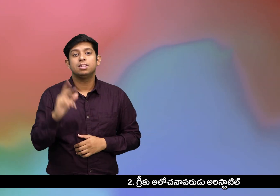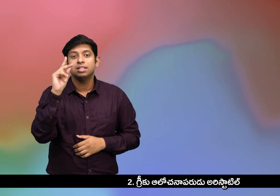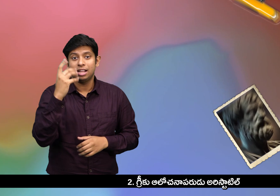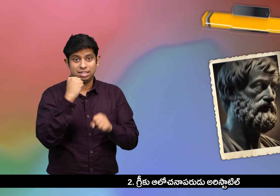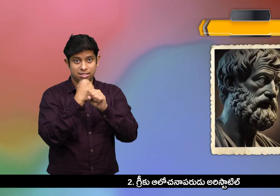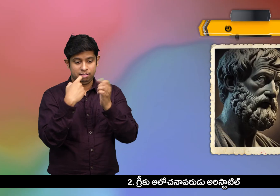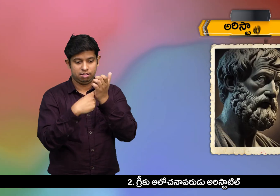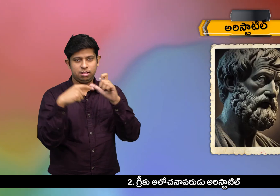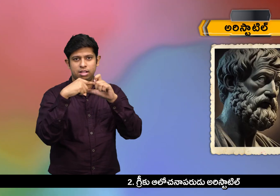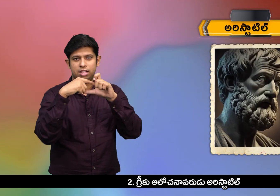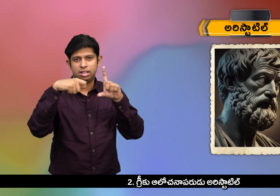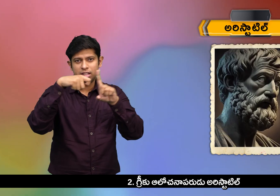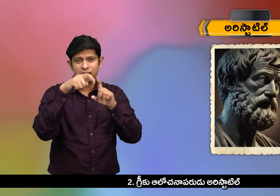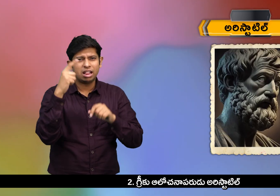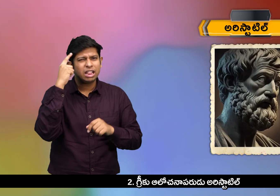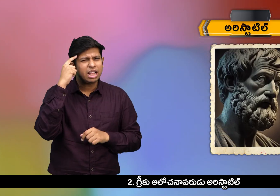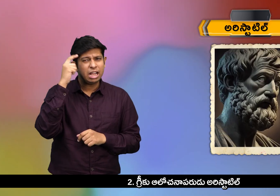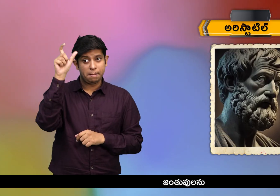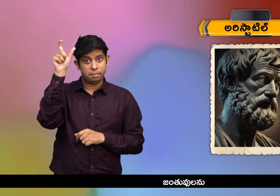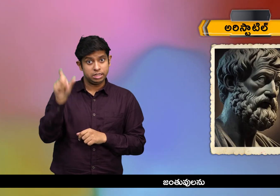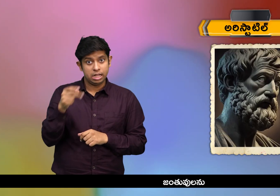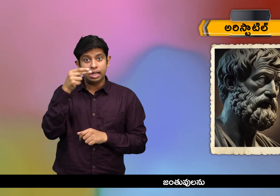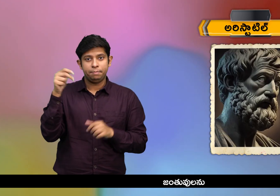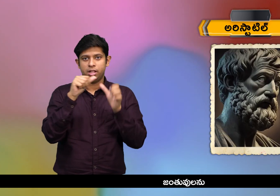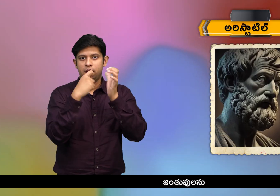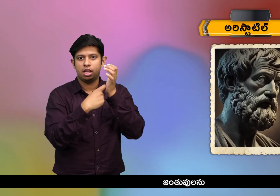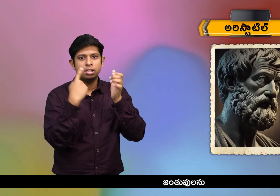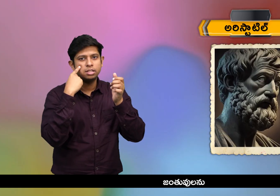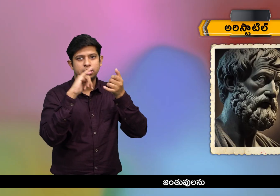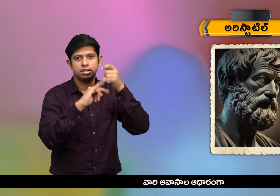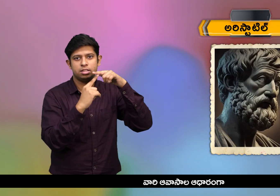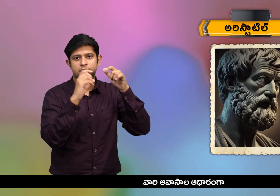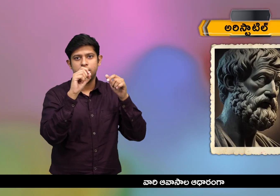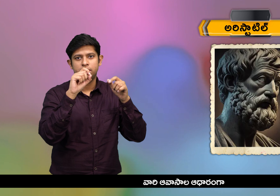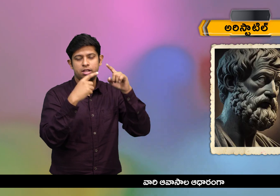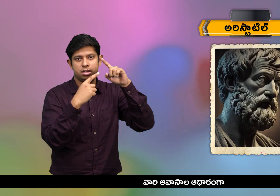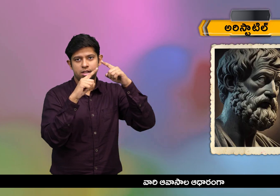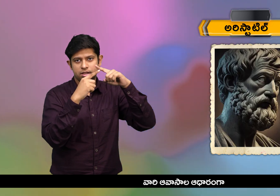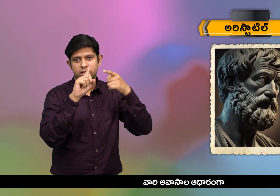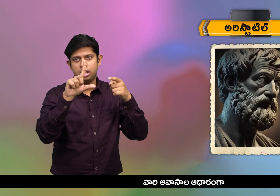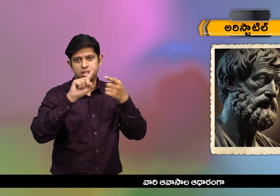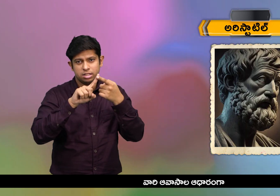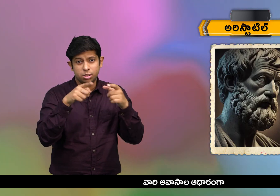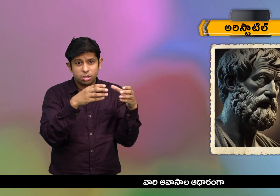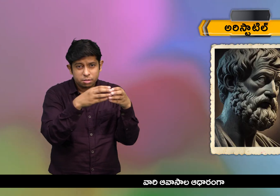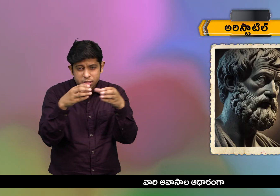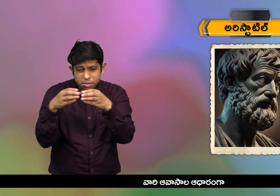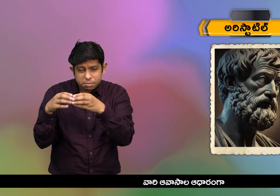గ్రీకు ఆలోచనాపరుడు అరిస్టాటిల్ జంతువులు వారి ఆవాసాల ఆధారంగా